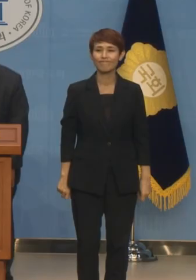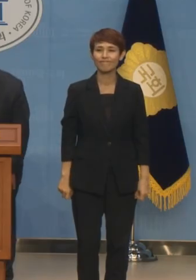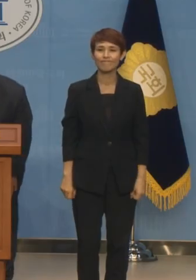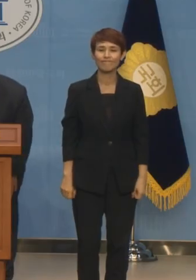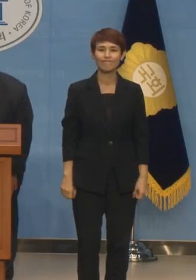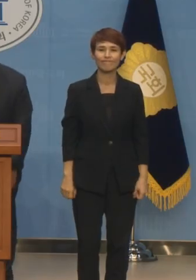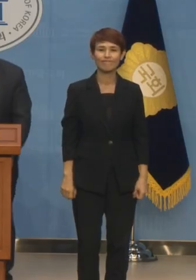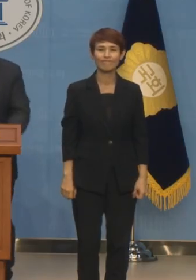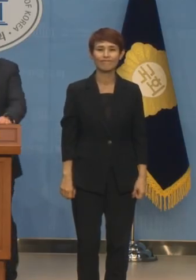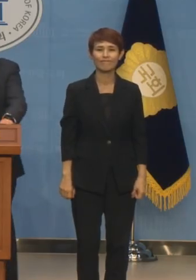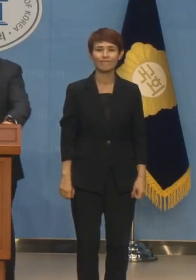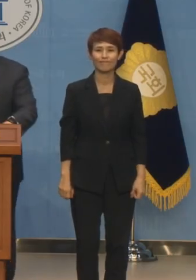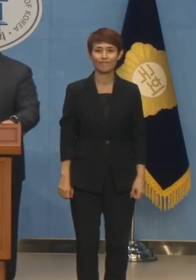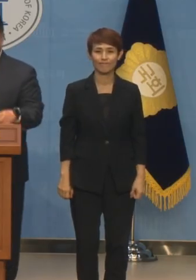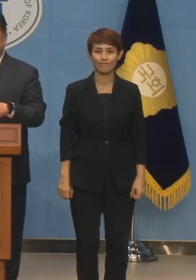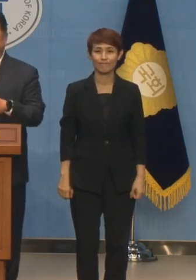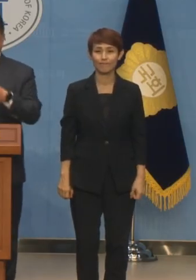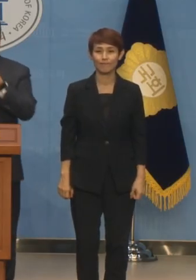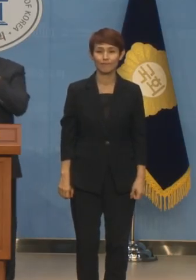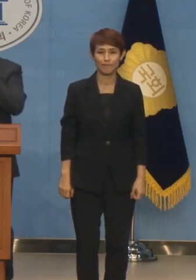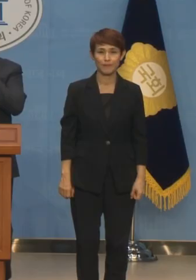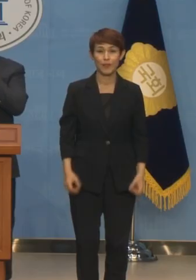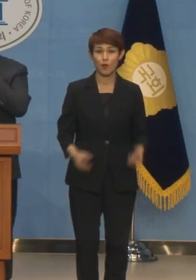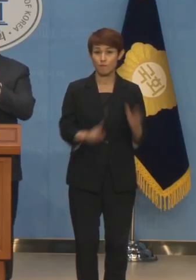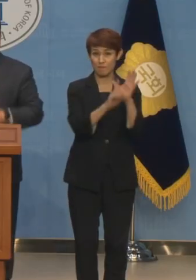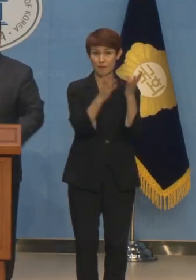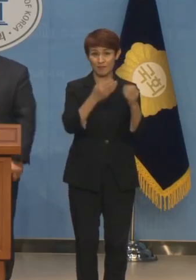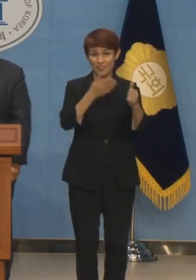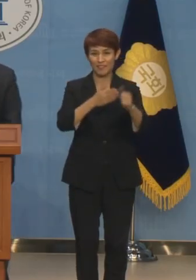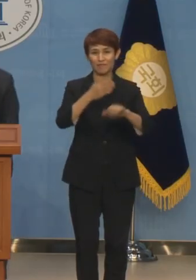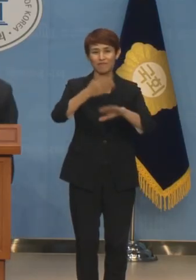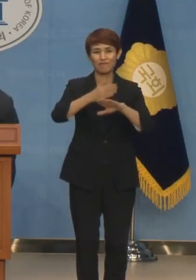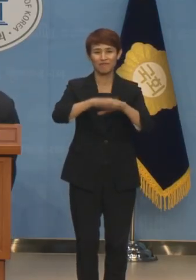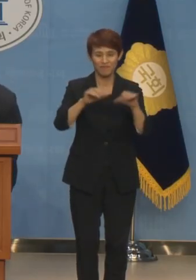예, 많이 좀 홍보해 주십시오. 감사합니다.